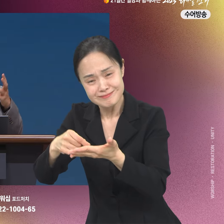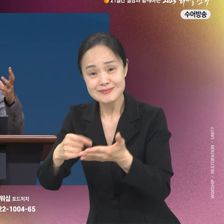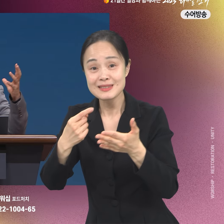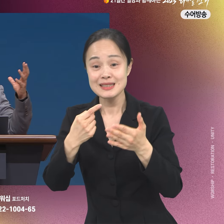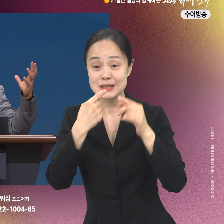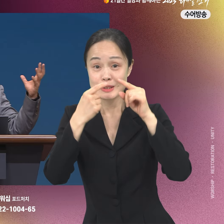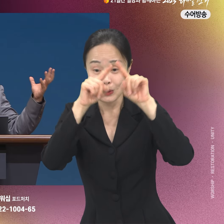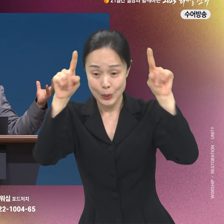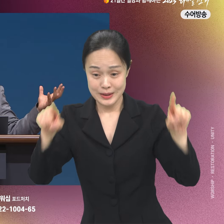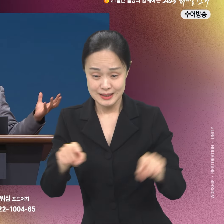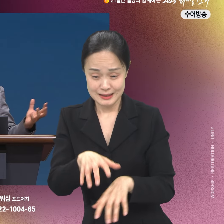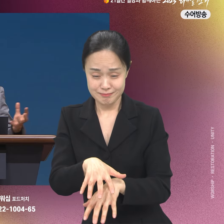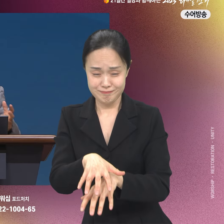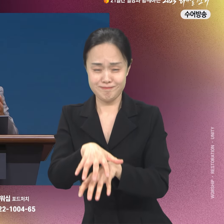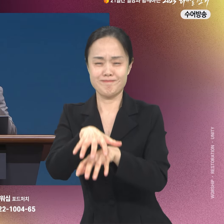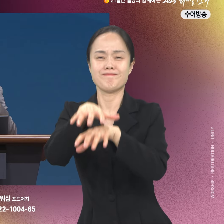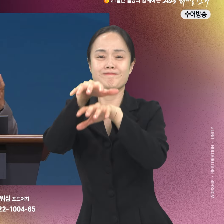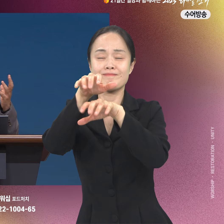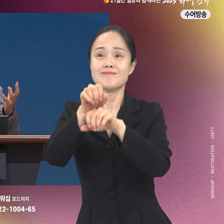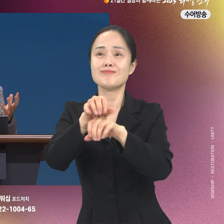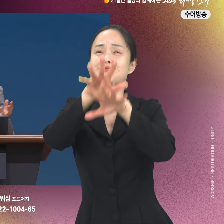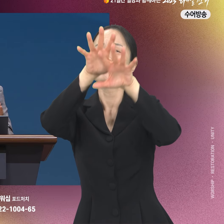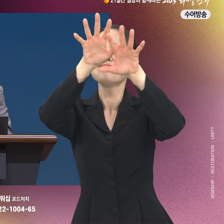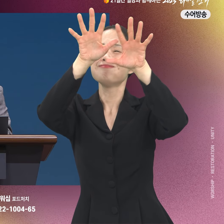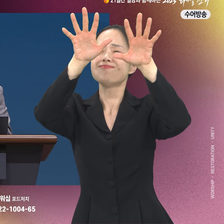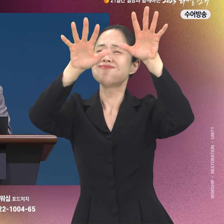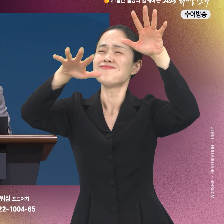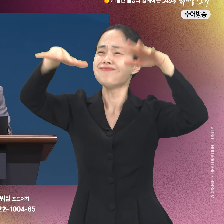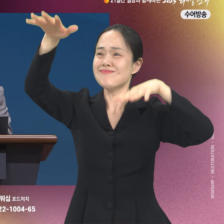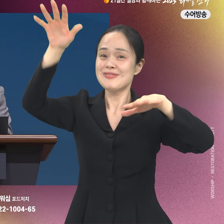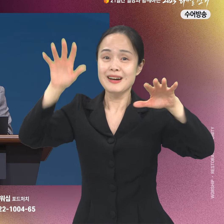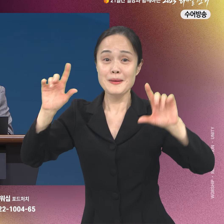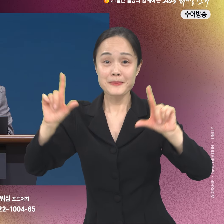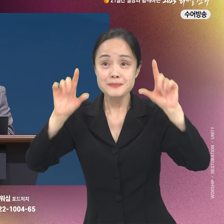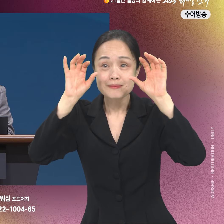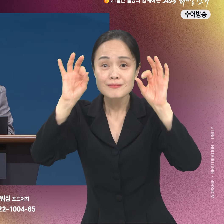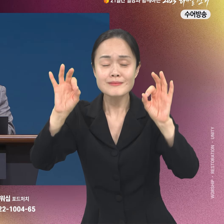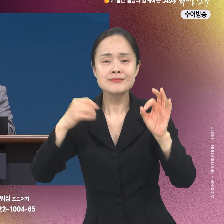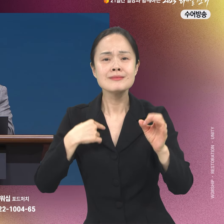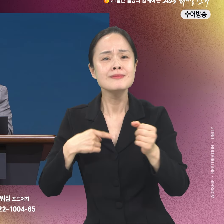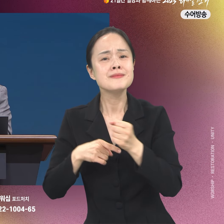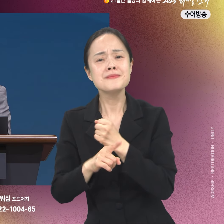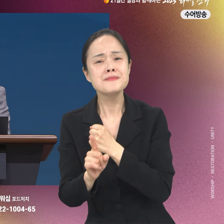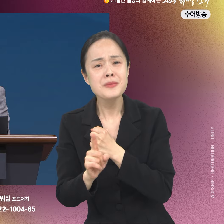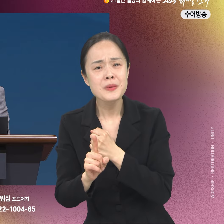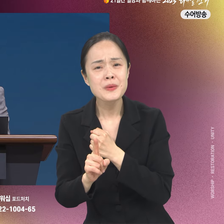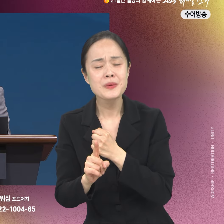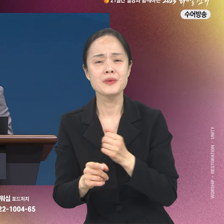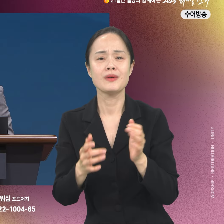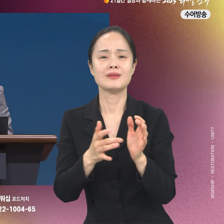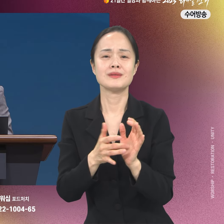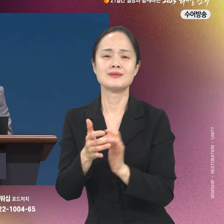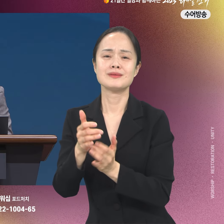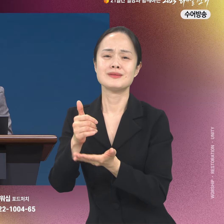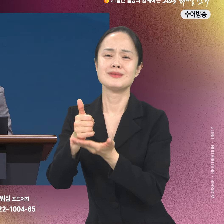세상에 예수님 이야기가 눈처럼 날렸으면 하는 마음이 있었습니다. 그래서 영화